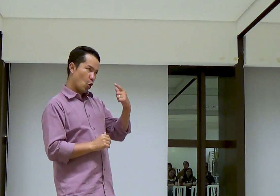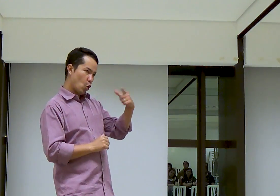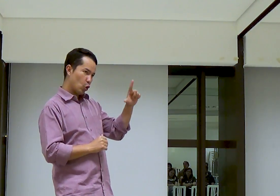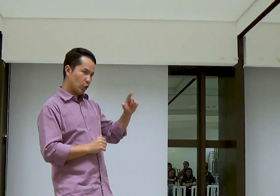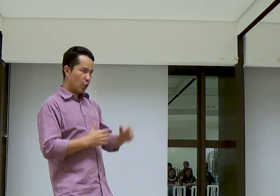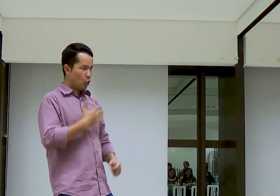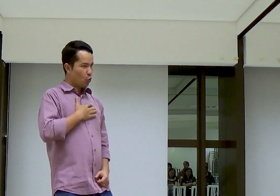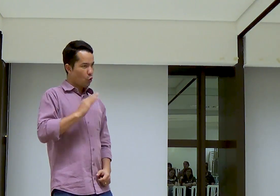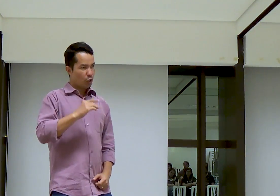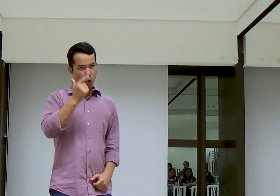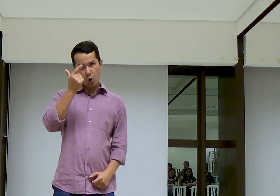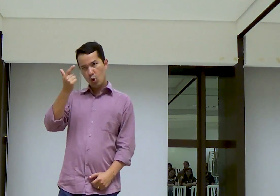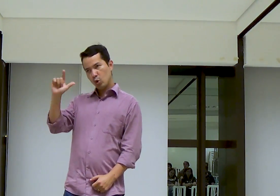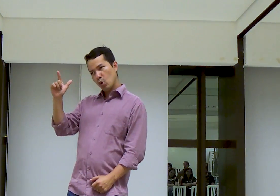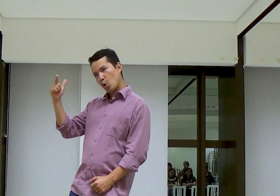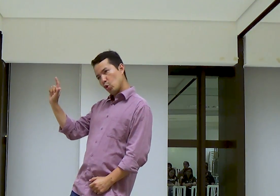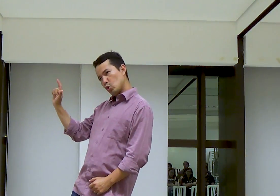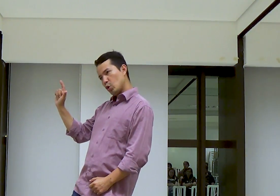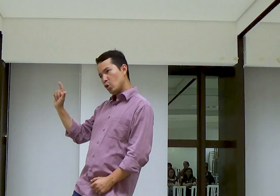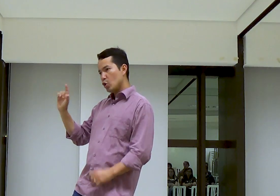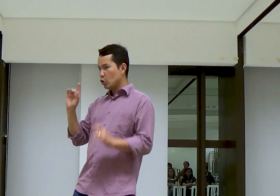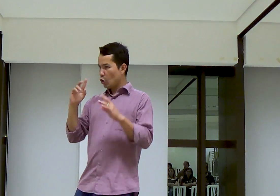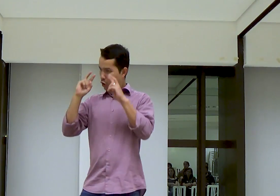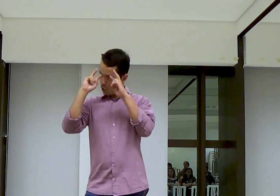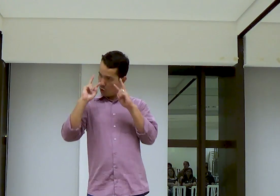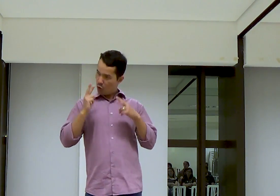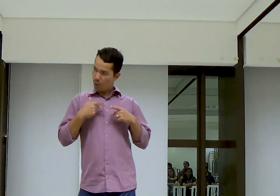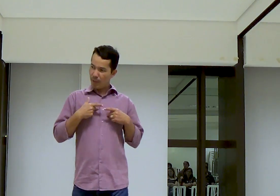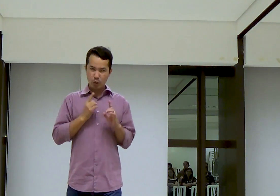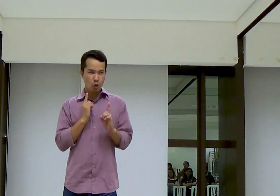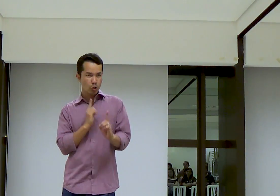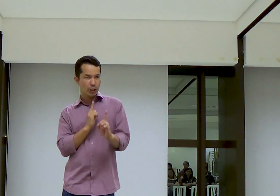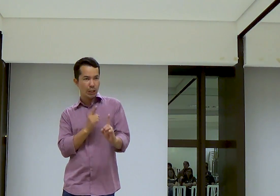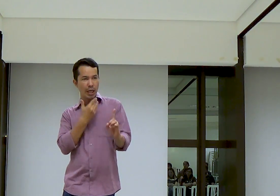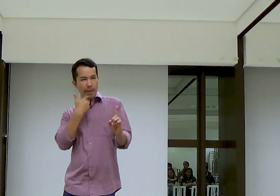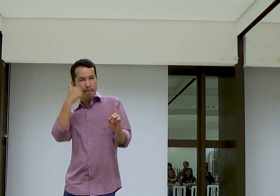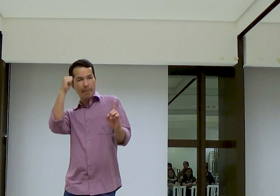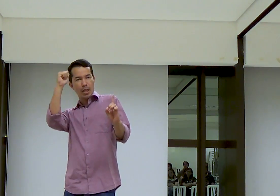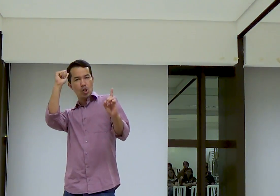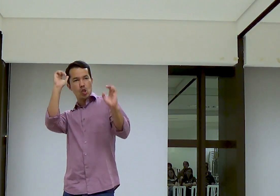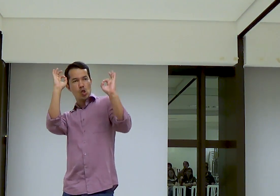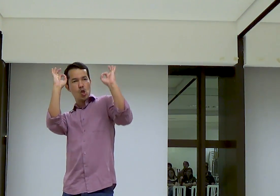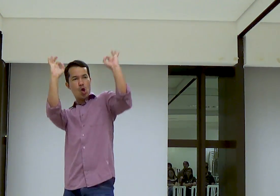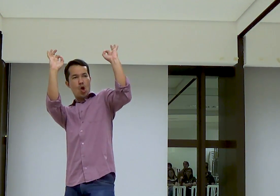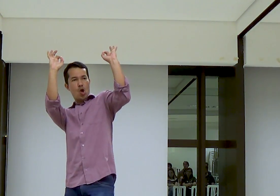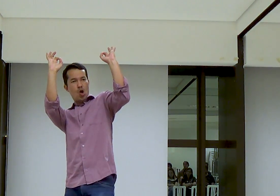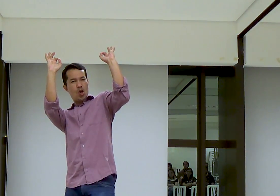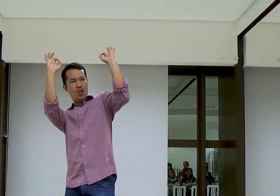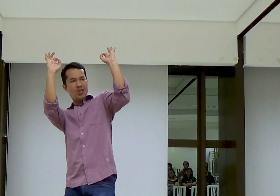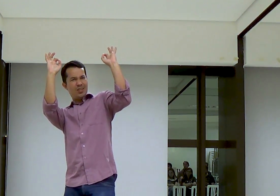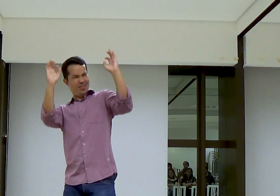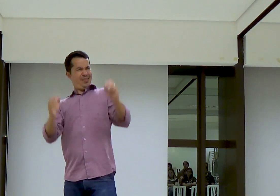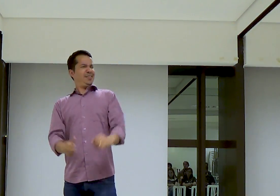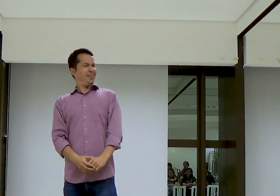igreja, não gosto desse, não gosto daquele, daquele outro, desse, daquele, porque eu sou bom. Eu sou